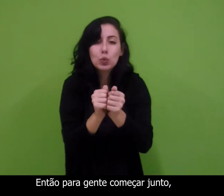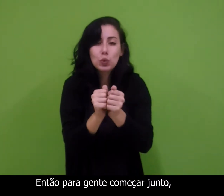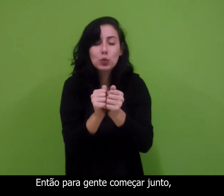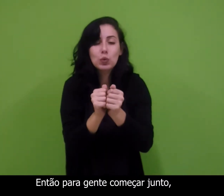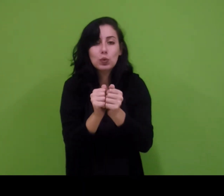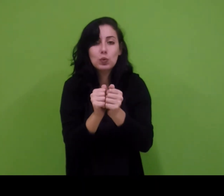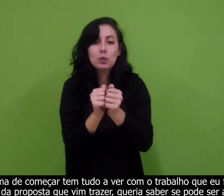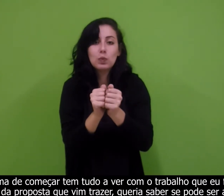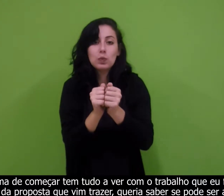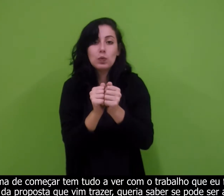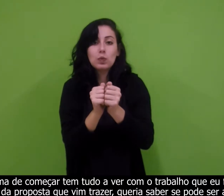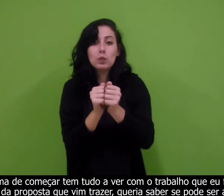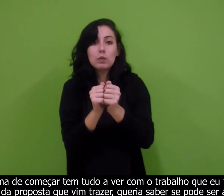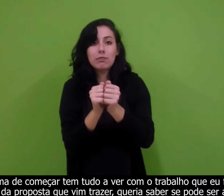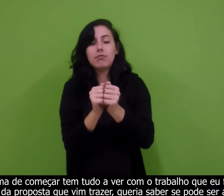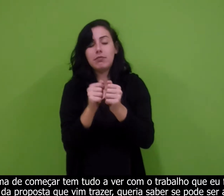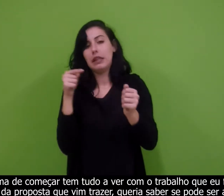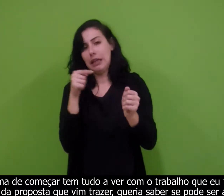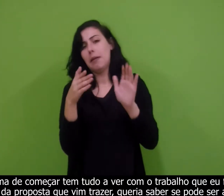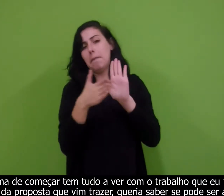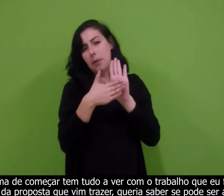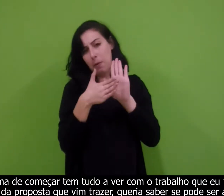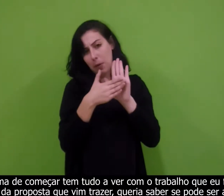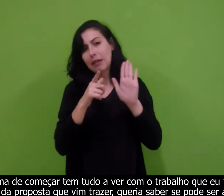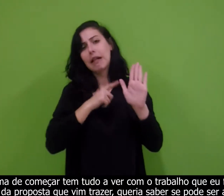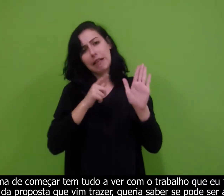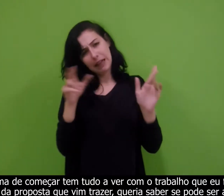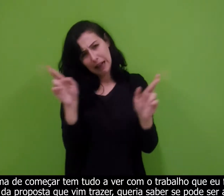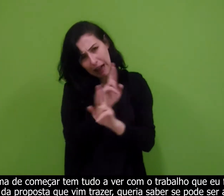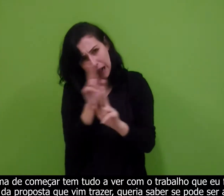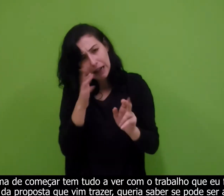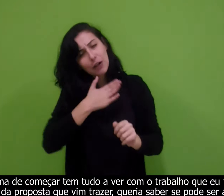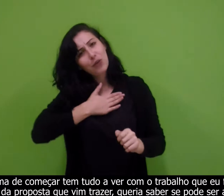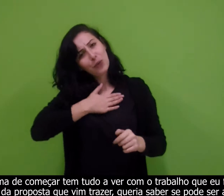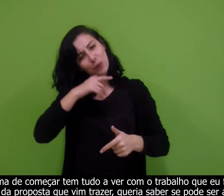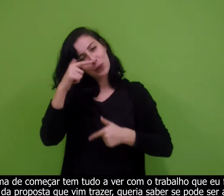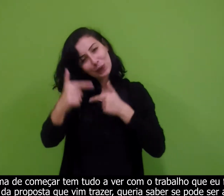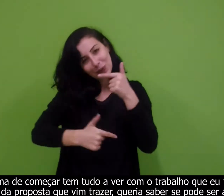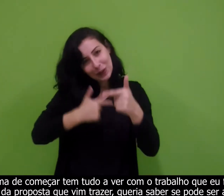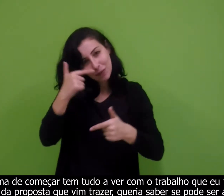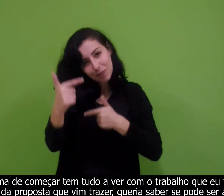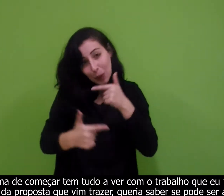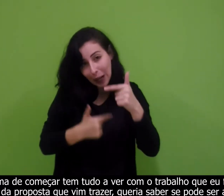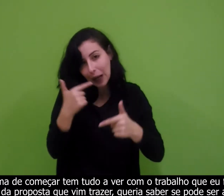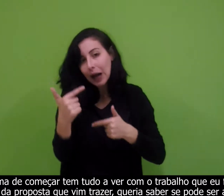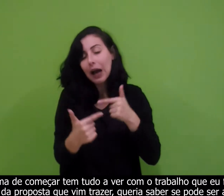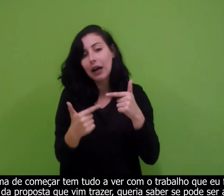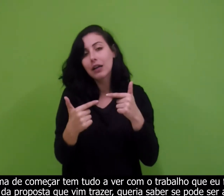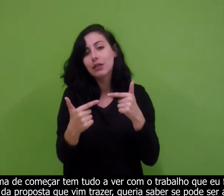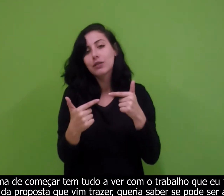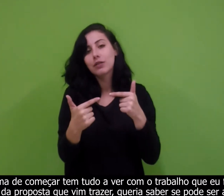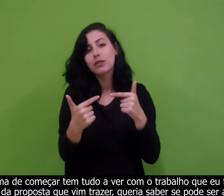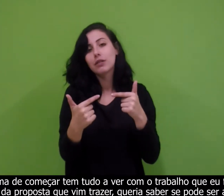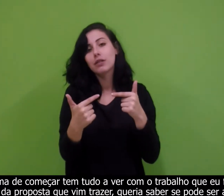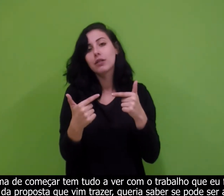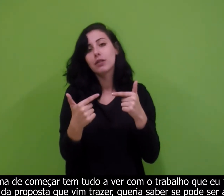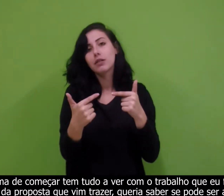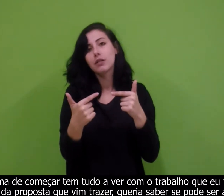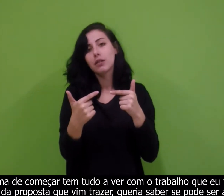junto, e essa forma de começar tem tudo a ver com o trabalho que eu faço e com